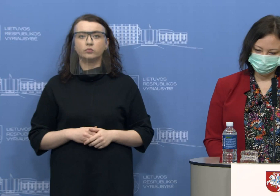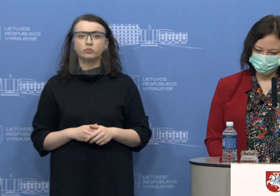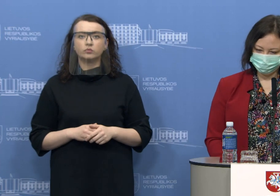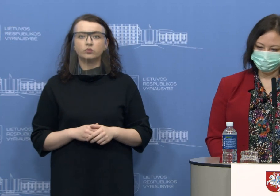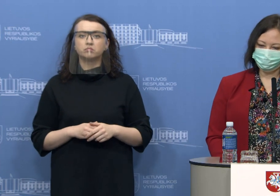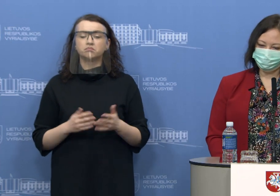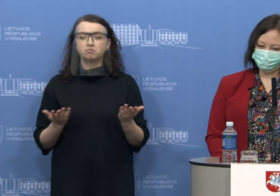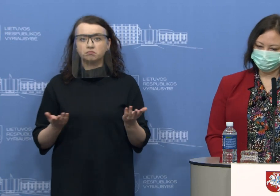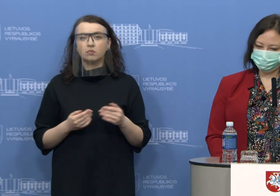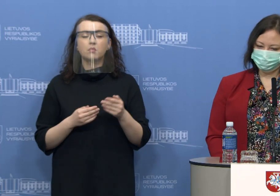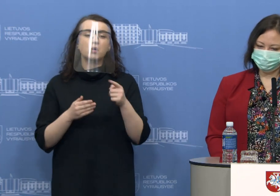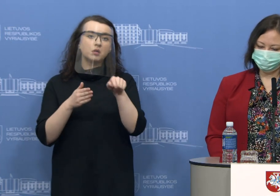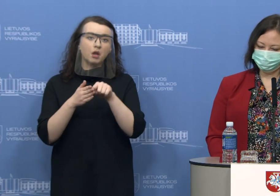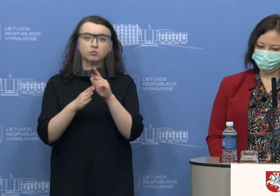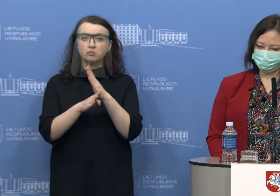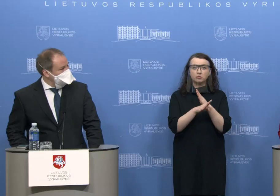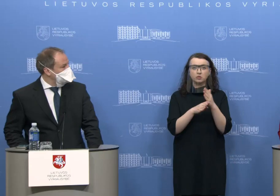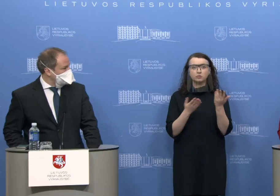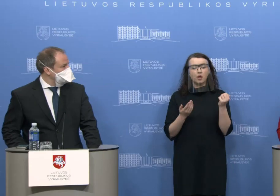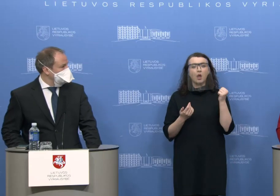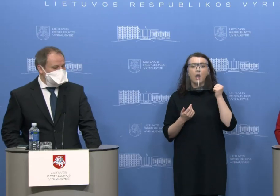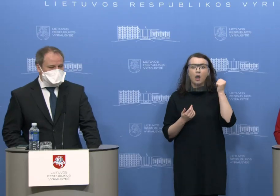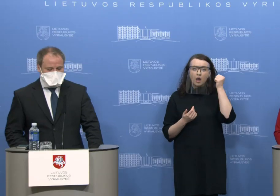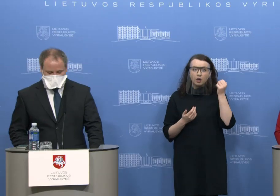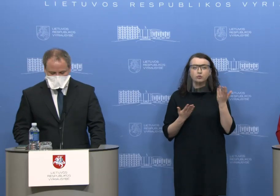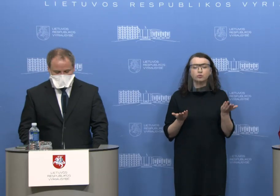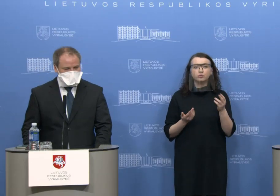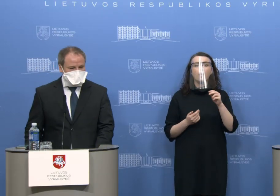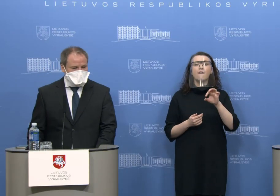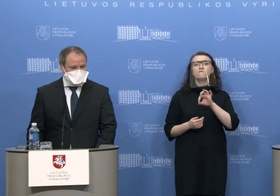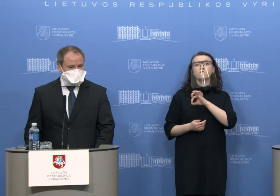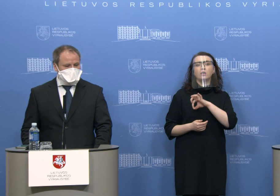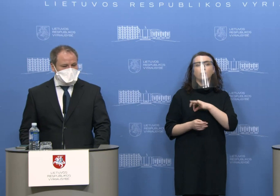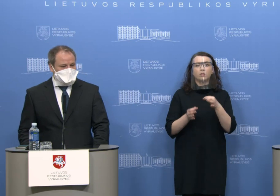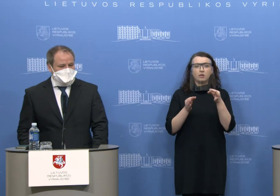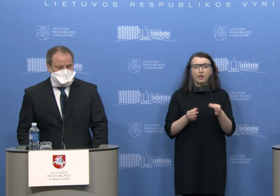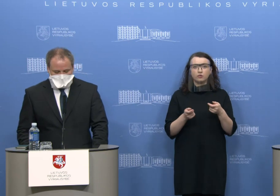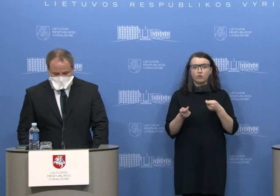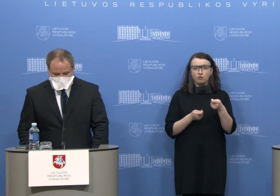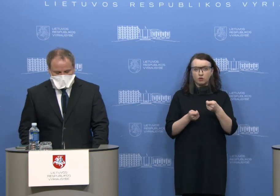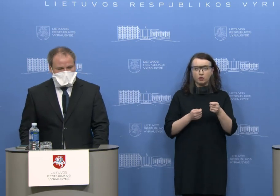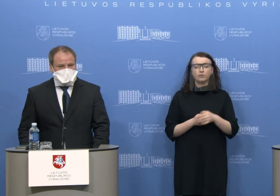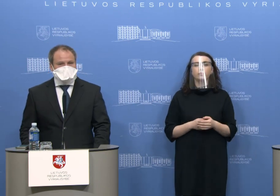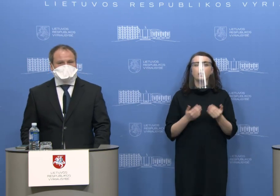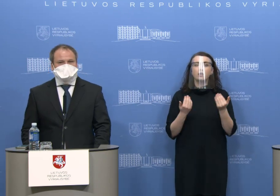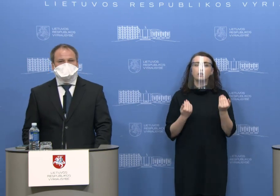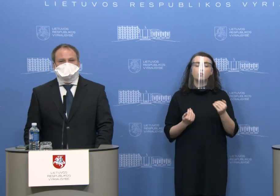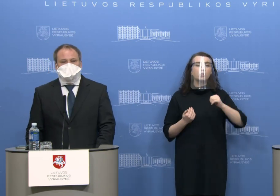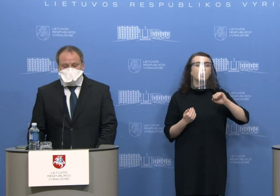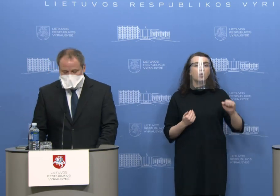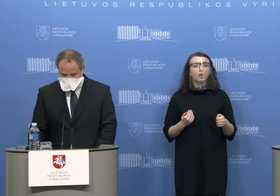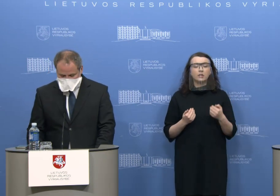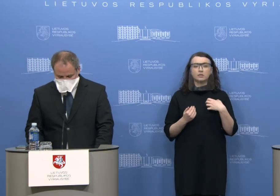Ne, atrodo klausimų nėra. Kągi tada dėkuoju, vartotojų teisų apsaugos vadoviai. O dabar kolegos